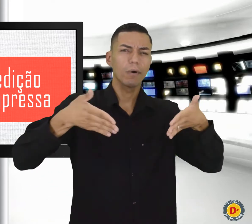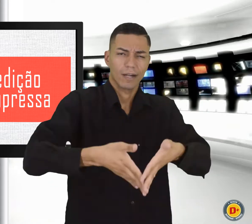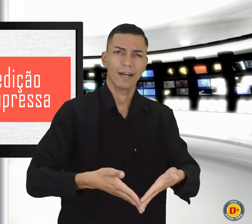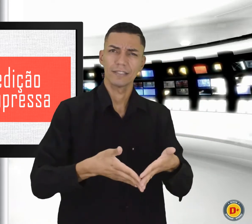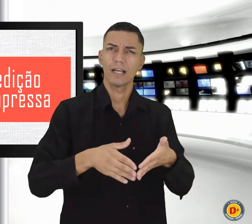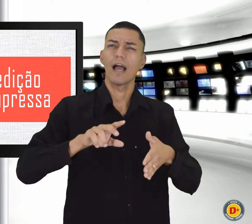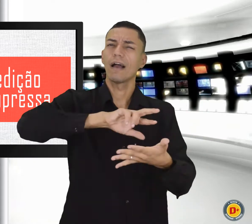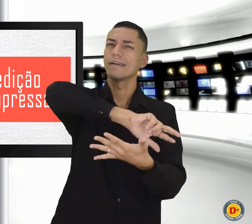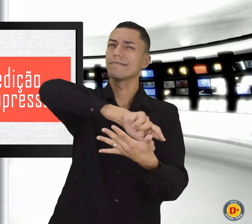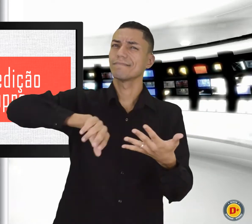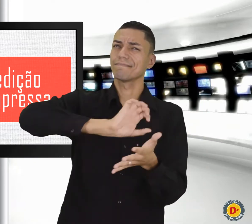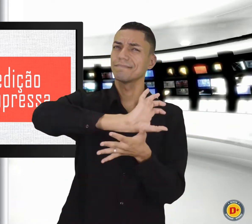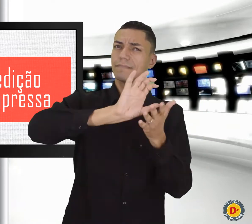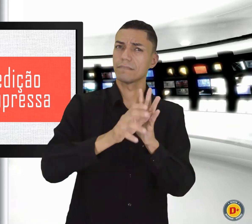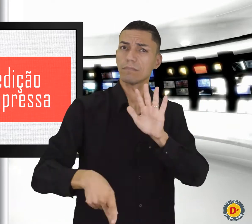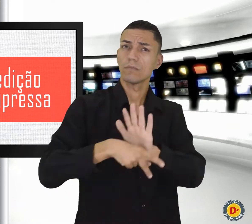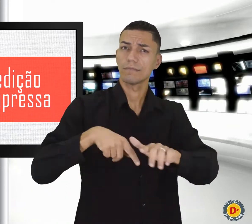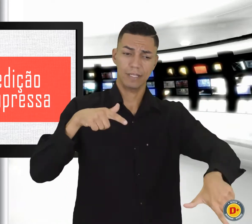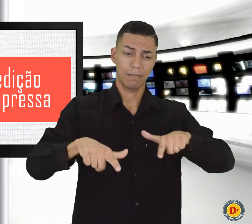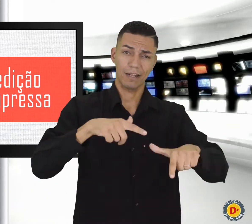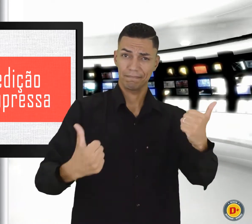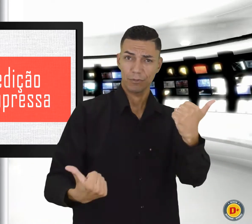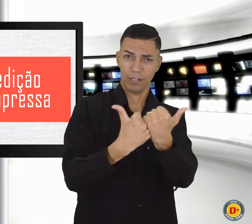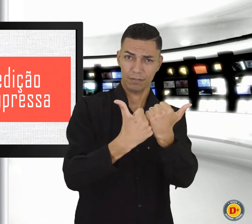Essas são as características do emprego apoiado.